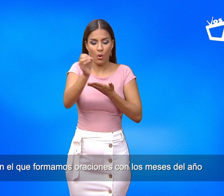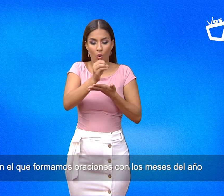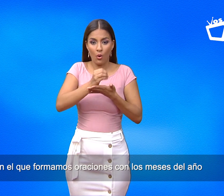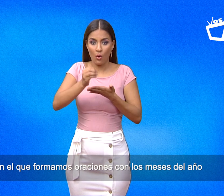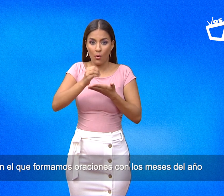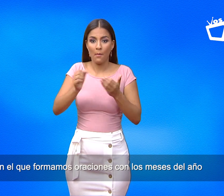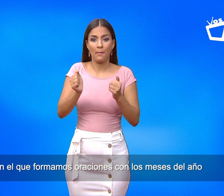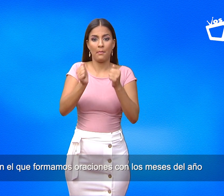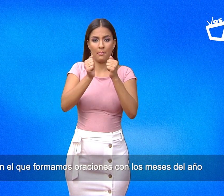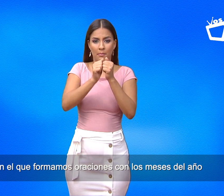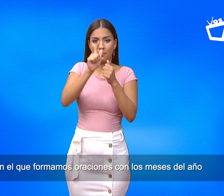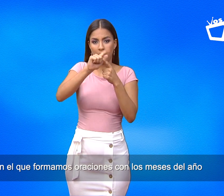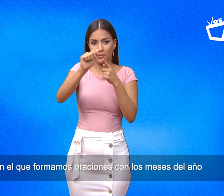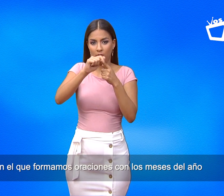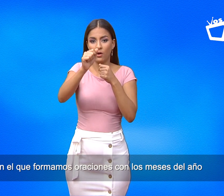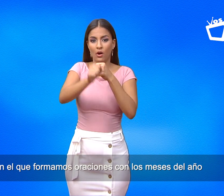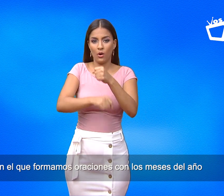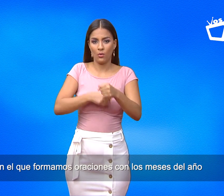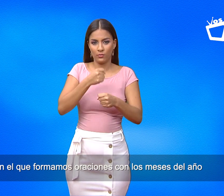oraciones con los meses del año